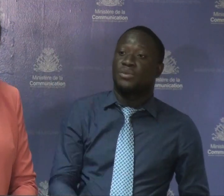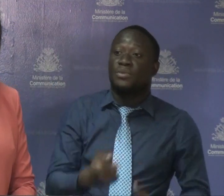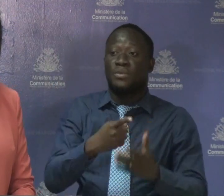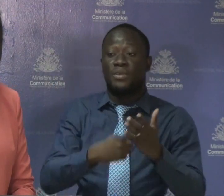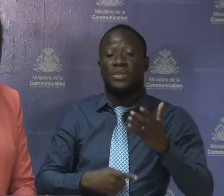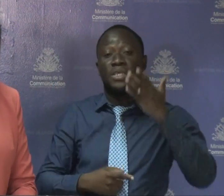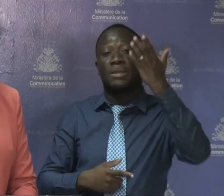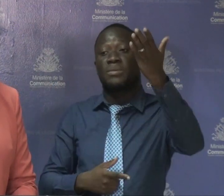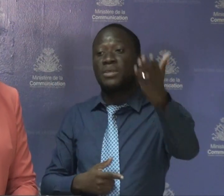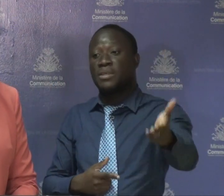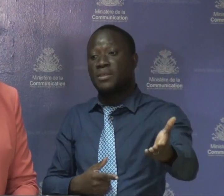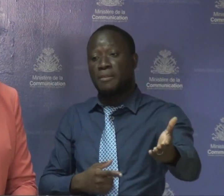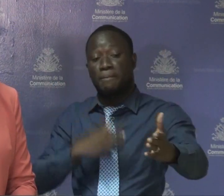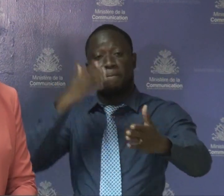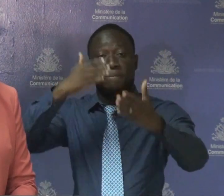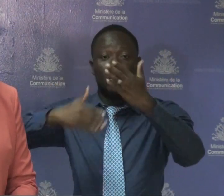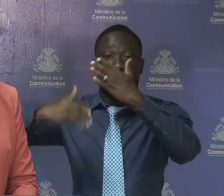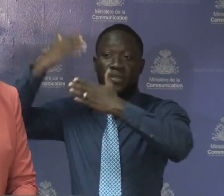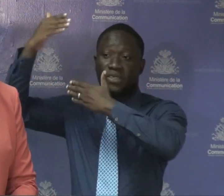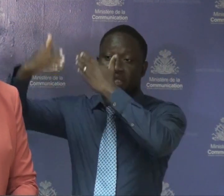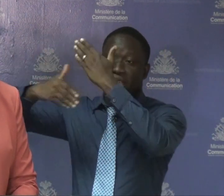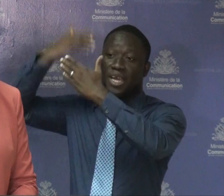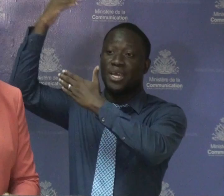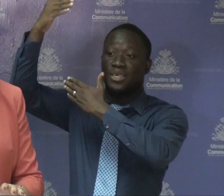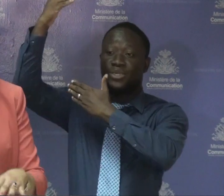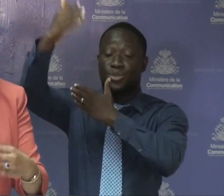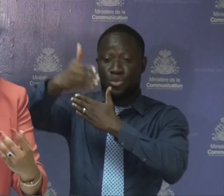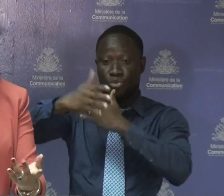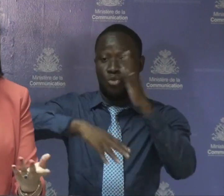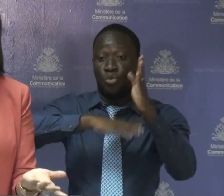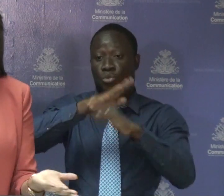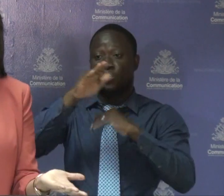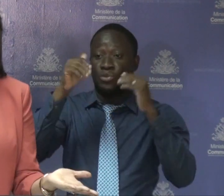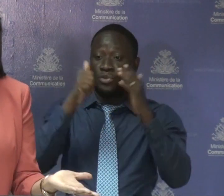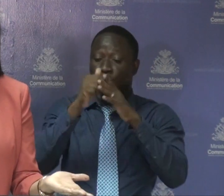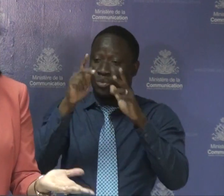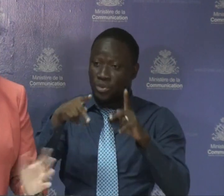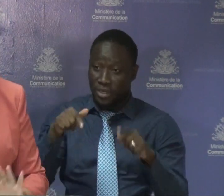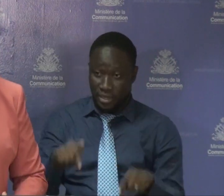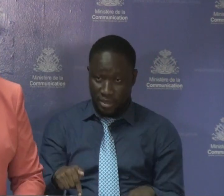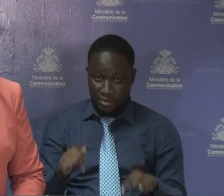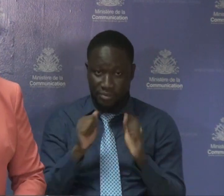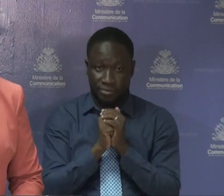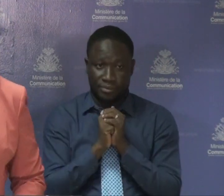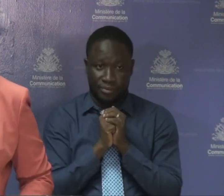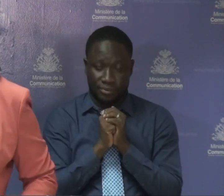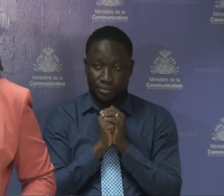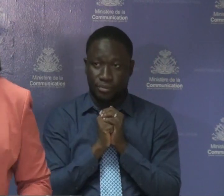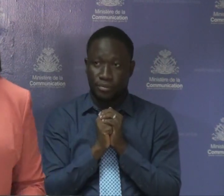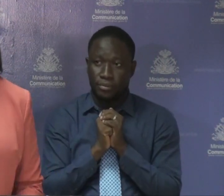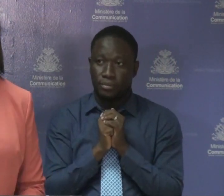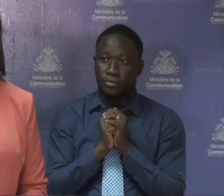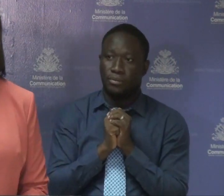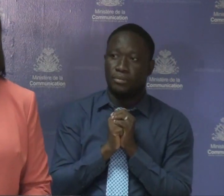qui ça nous va quitter pour les générations futures, qui ça nous va quitter pour tout le monde qui l'a eu.